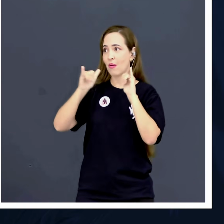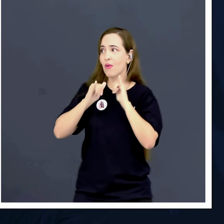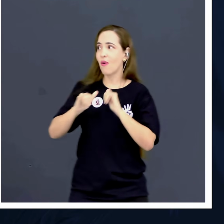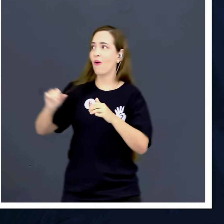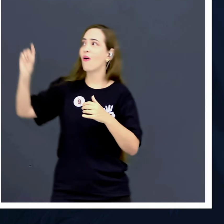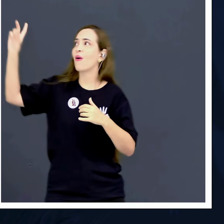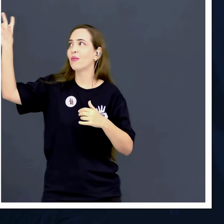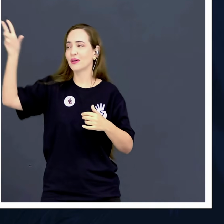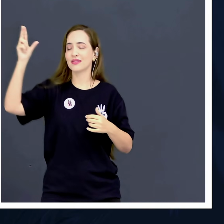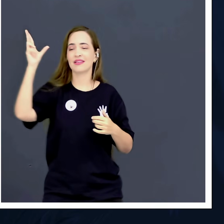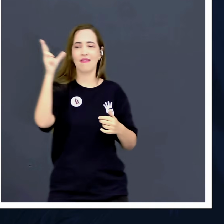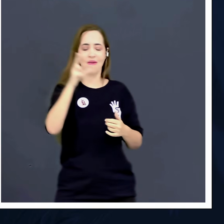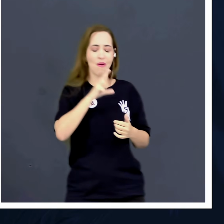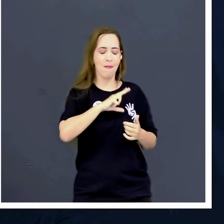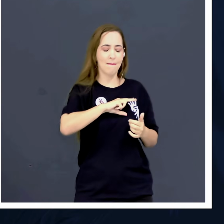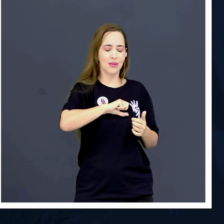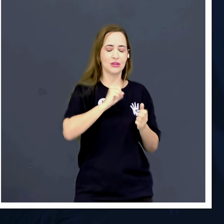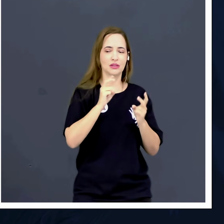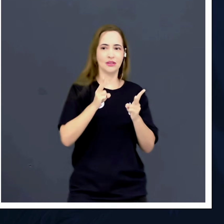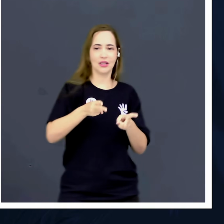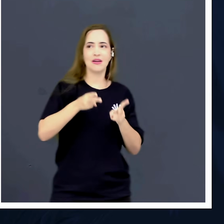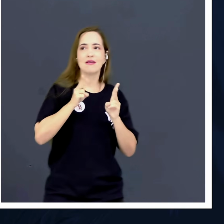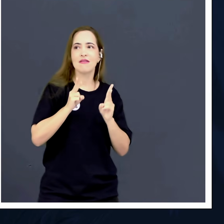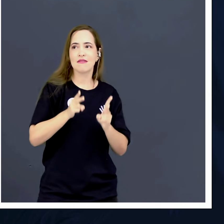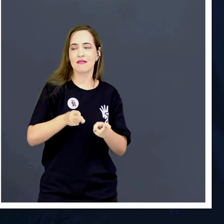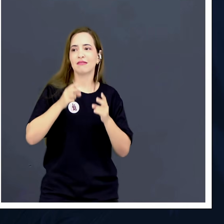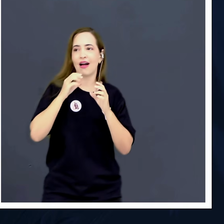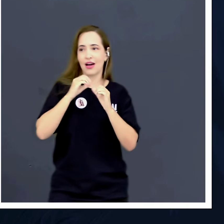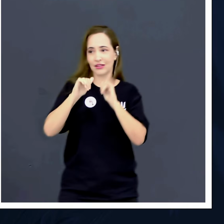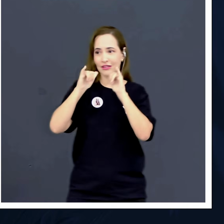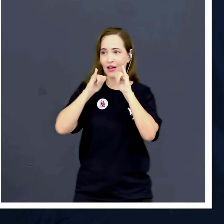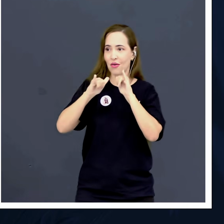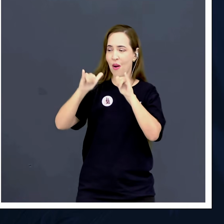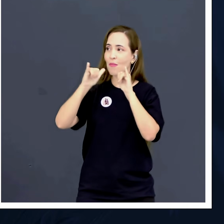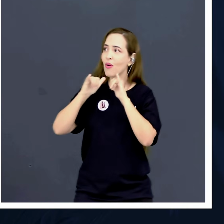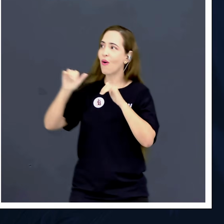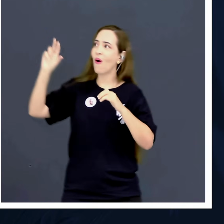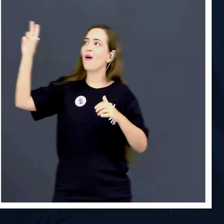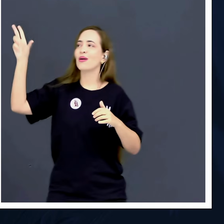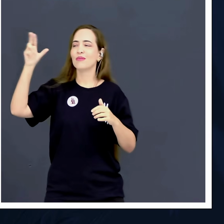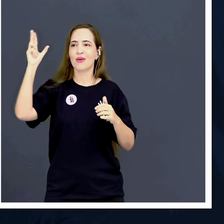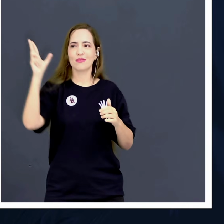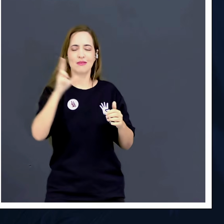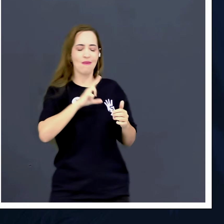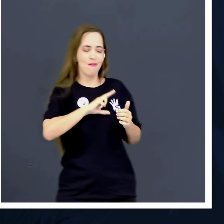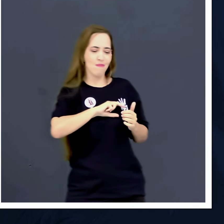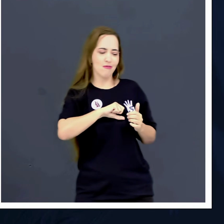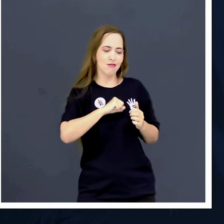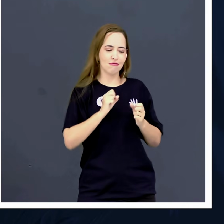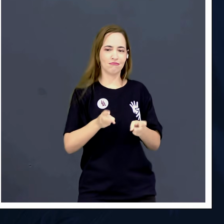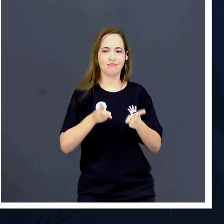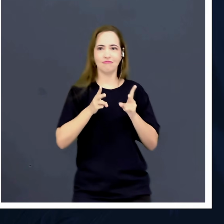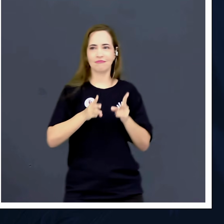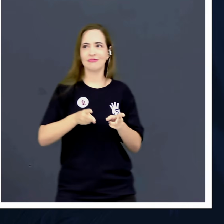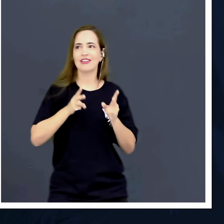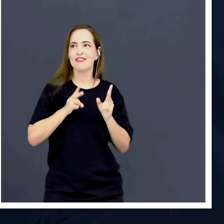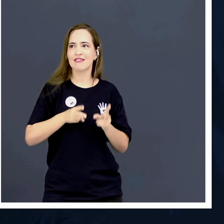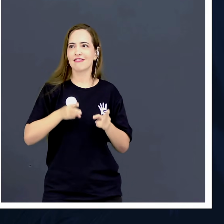teu amor pra sempre. Cantarei teu amor pra sempre.